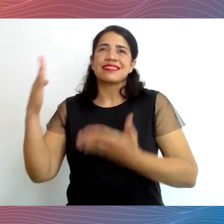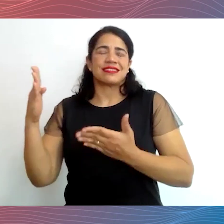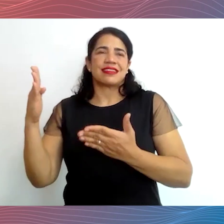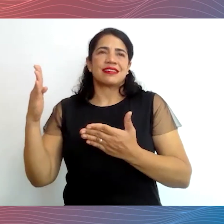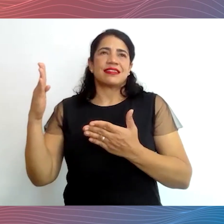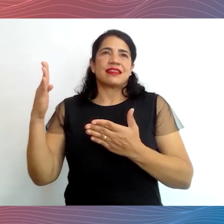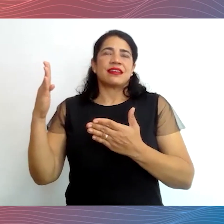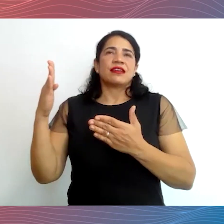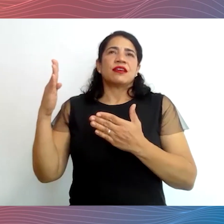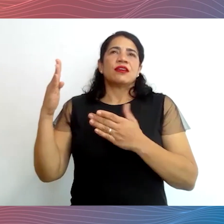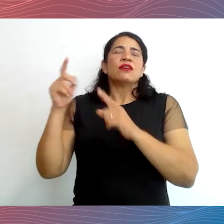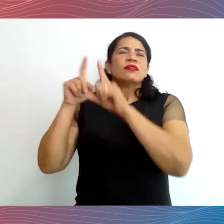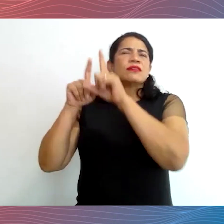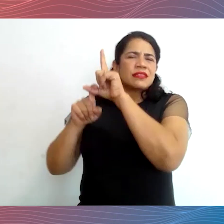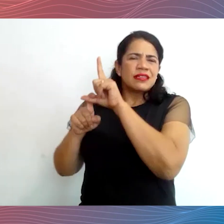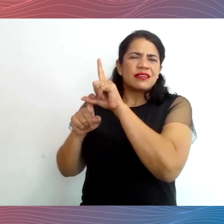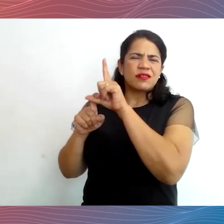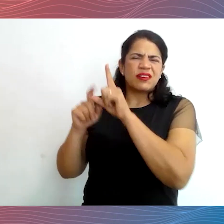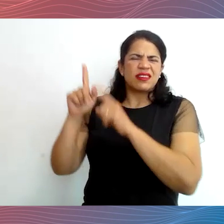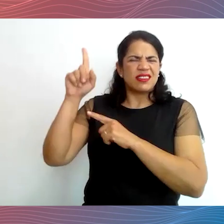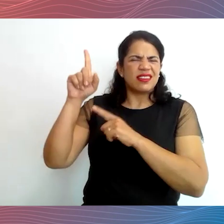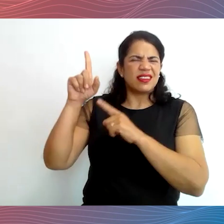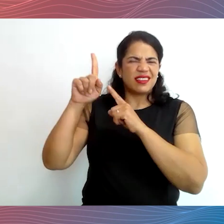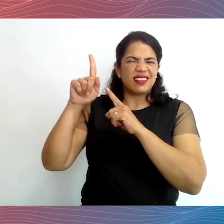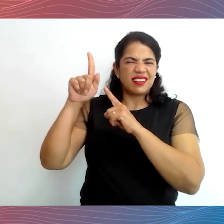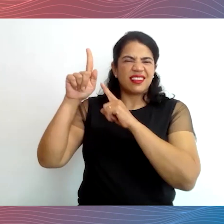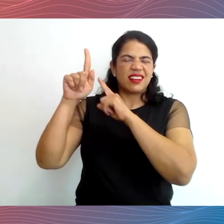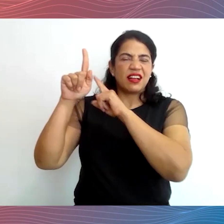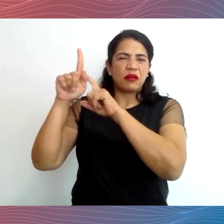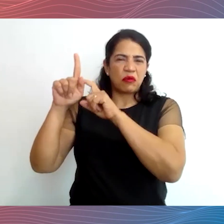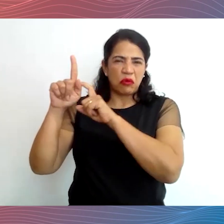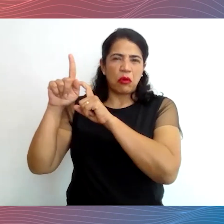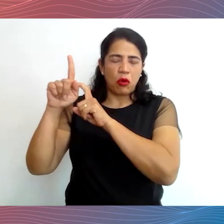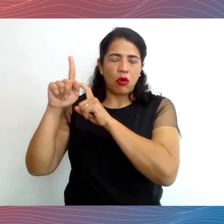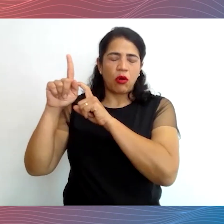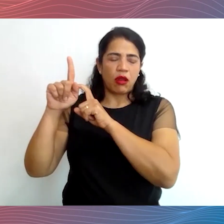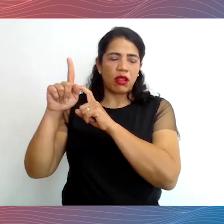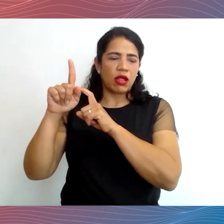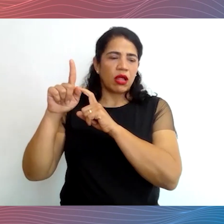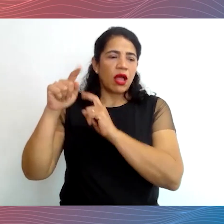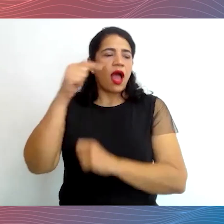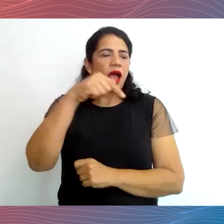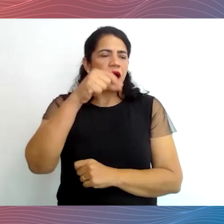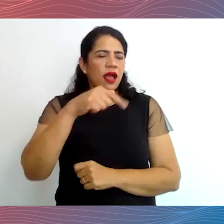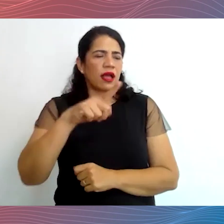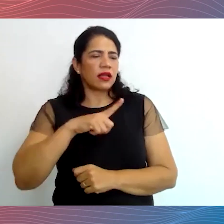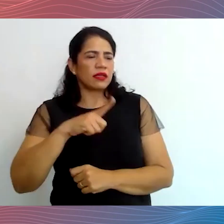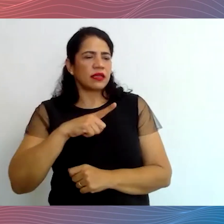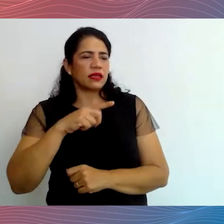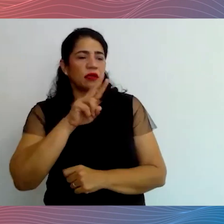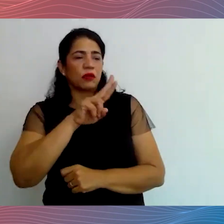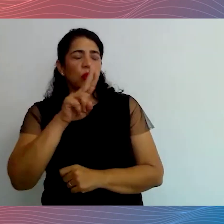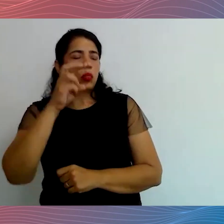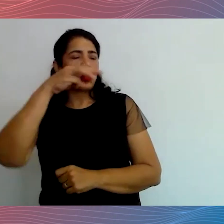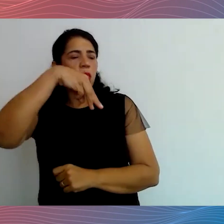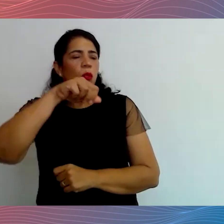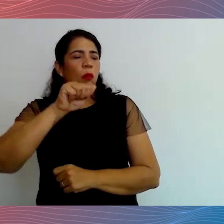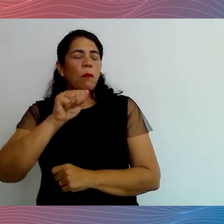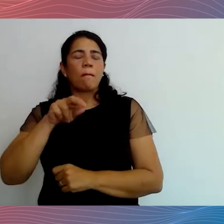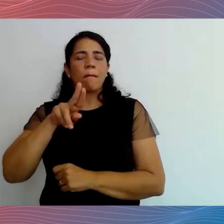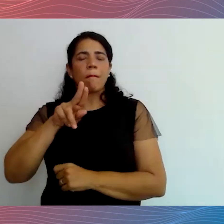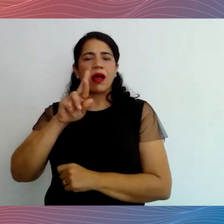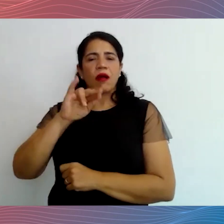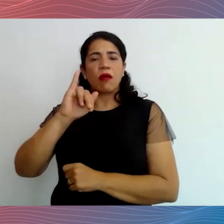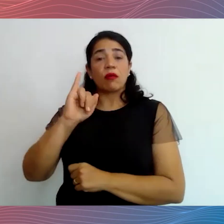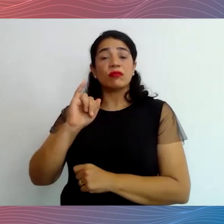aqui, justamente os irmãos que estão cuidando de Angola. Tem o Maurício que está aqui da região 6 e o Dedé, né, o Edevaldo. Ele acabou